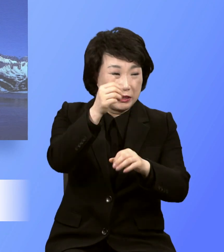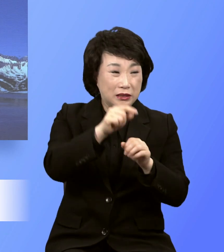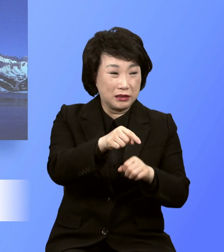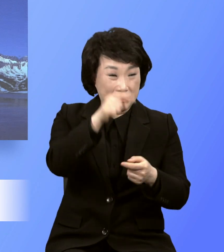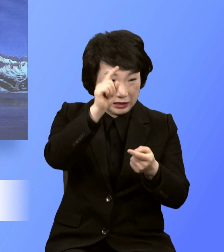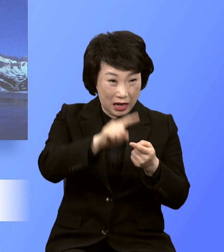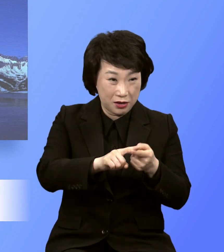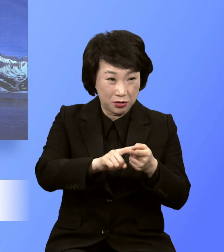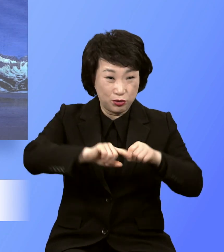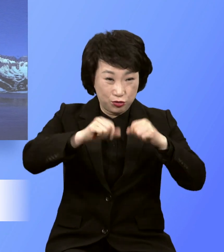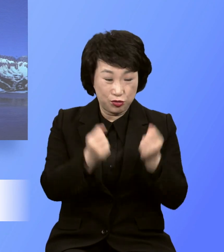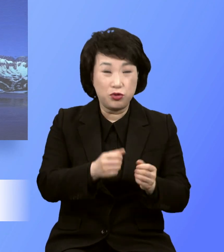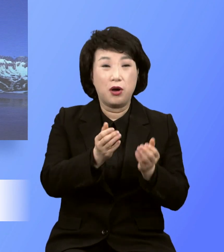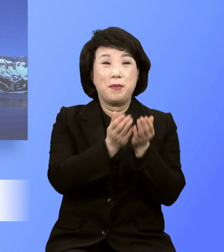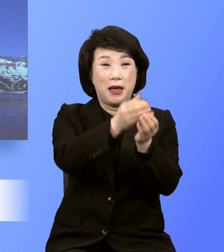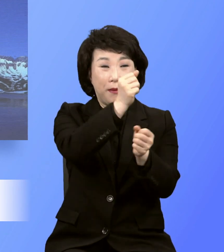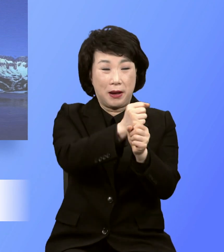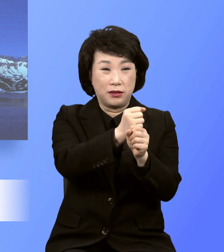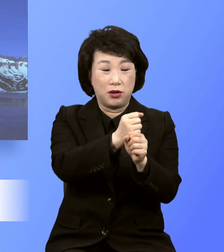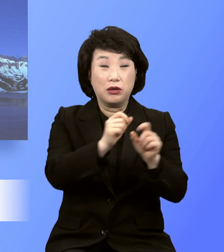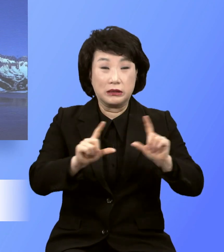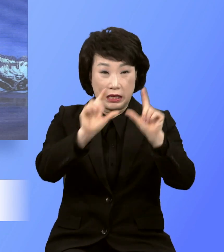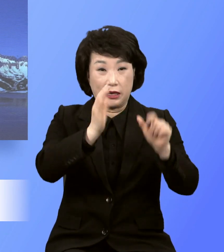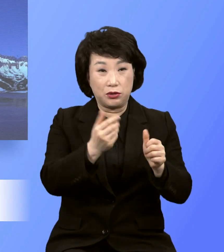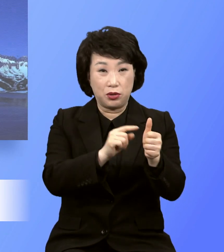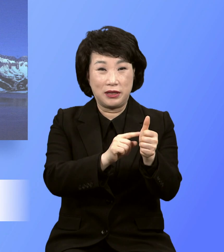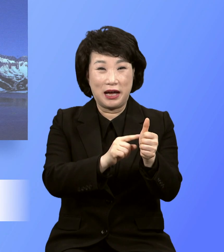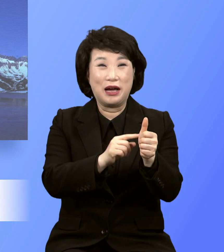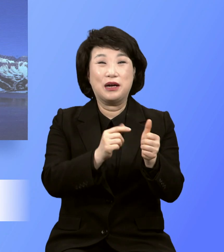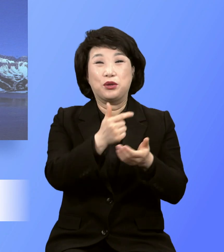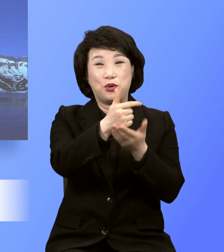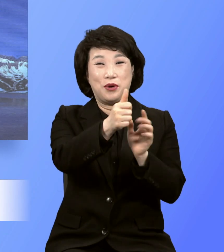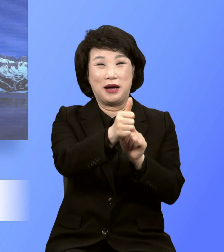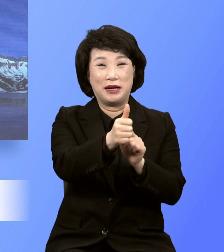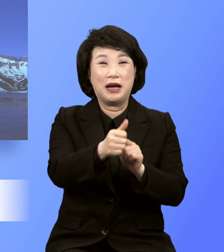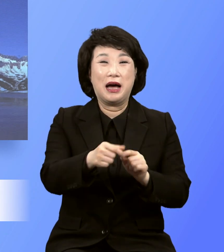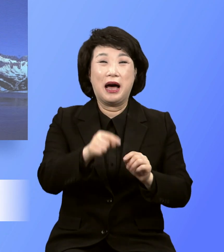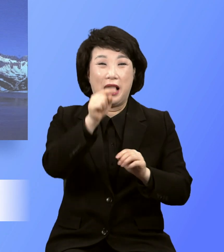될 것이다. 그래서 노아는 앞집에